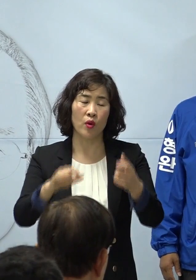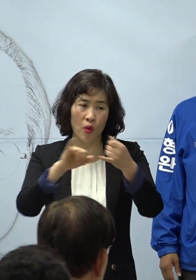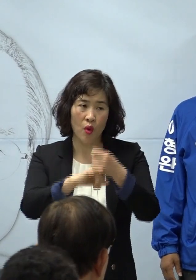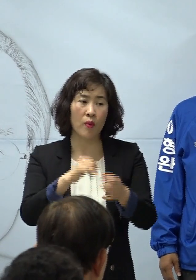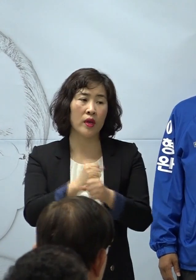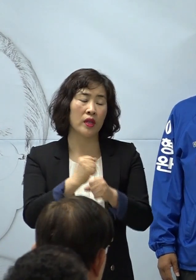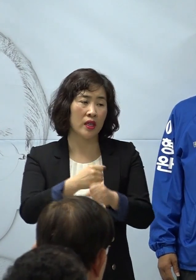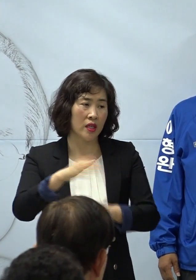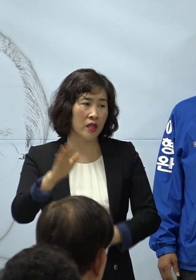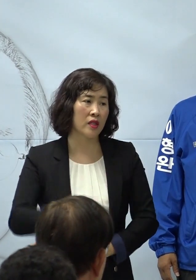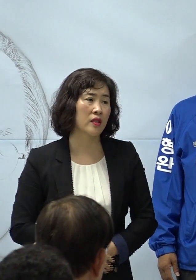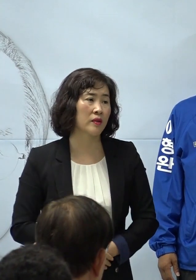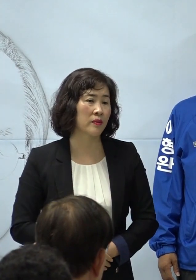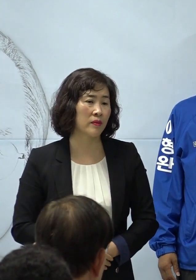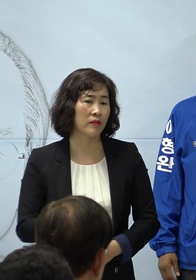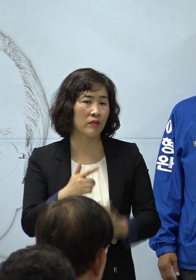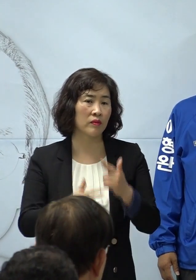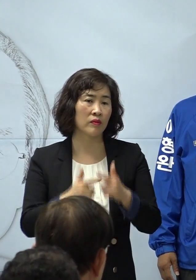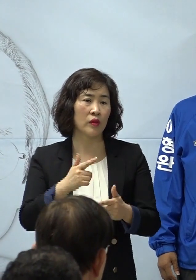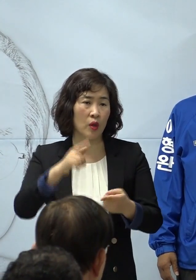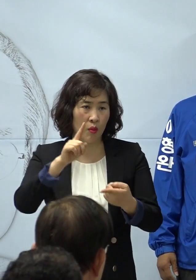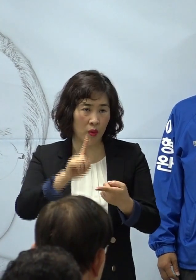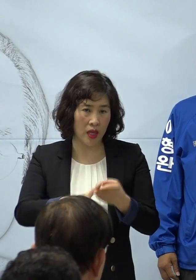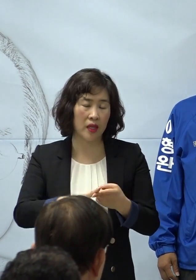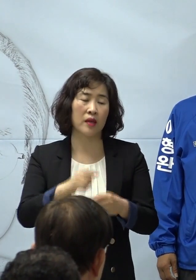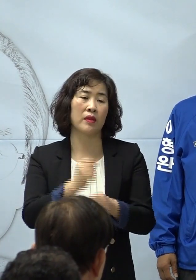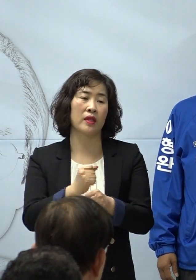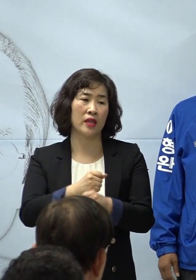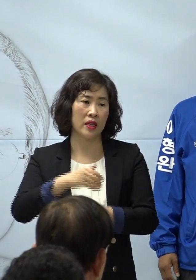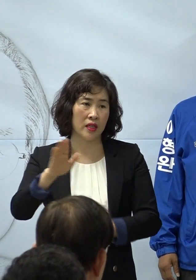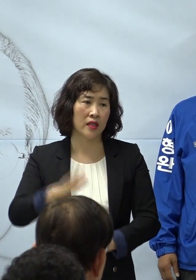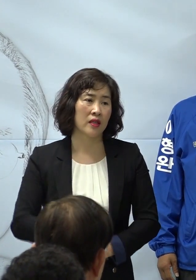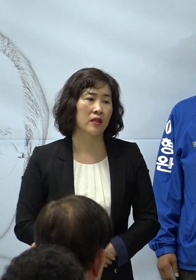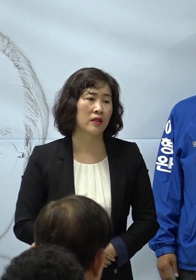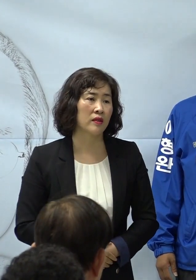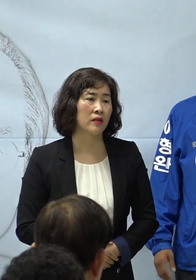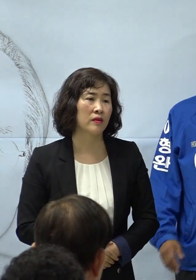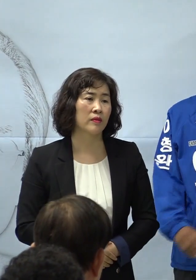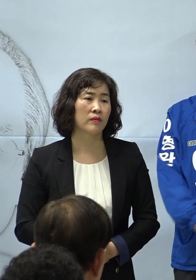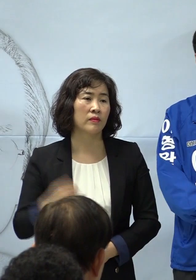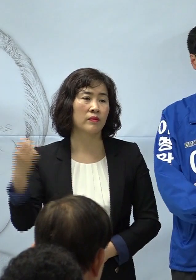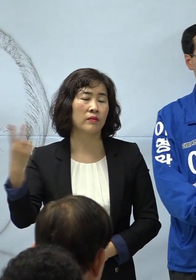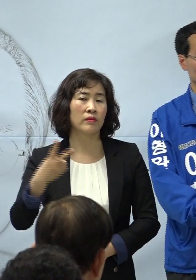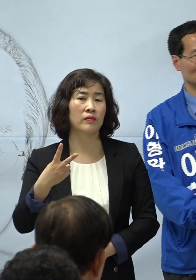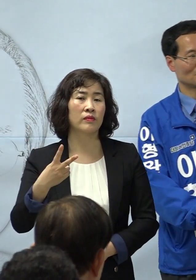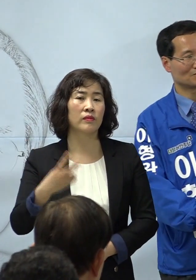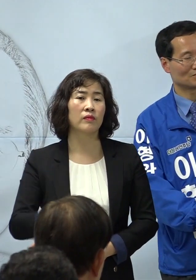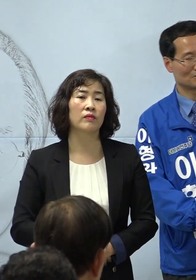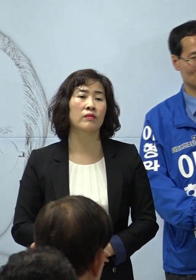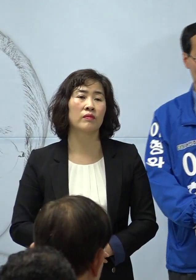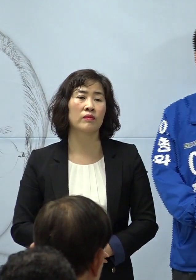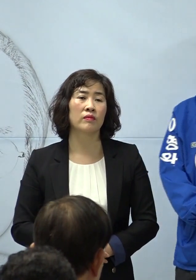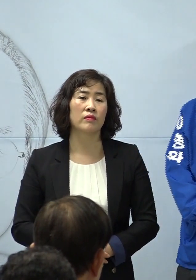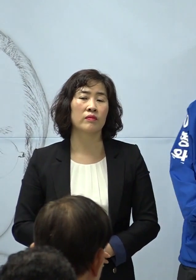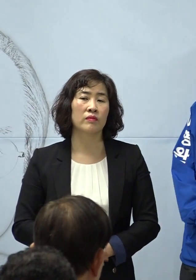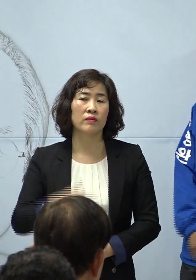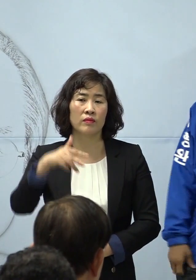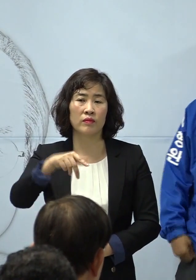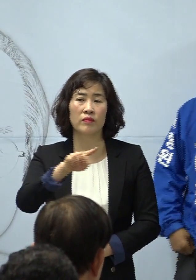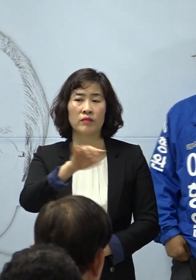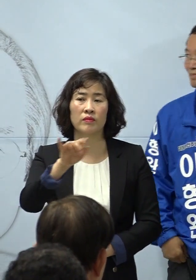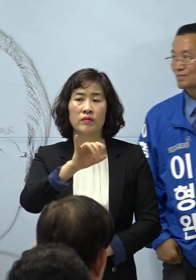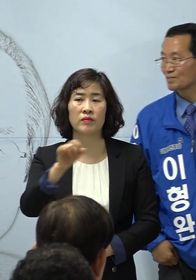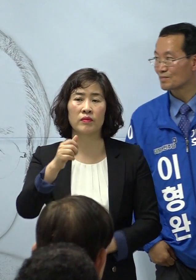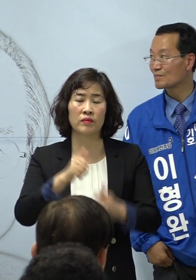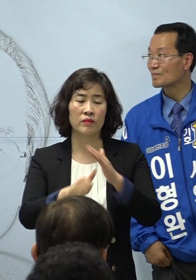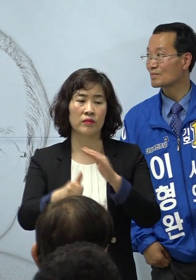만들어 나가겠습니다. 목포를 목포답게 만들어 나가겠습니다. 다시 한번 우리 최민현 대표님한테